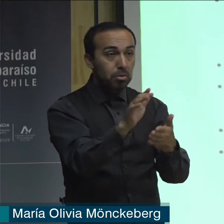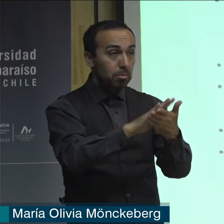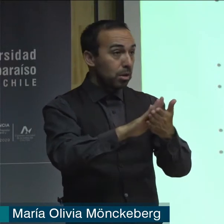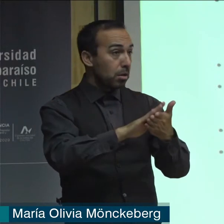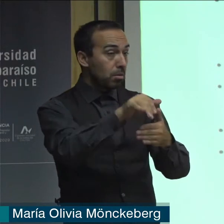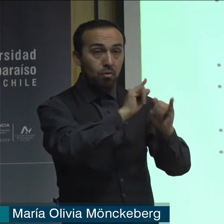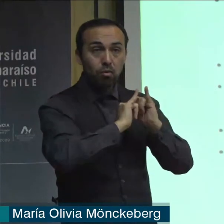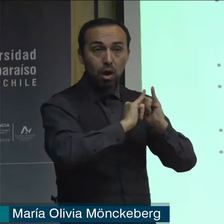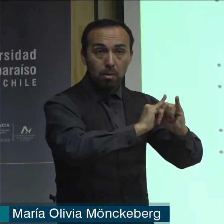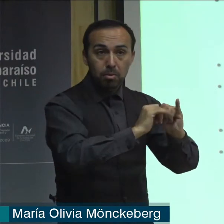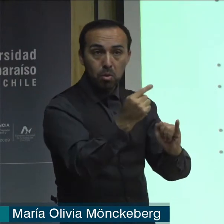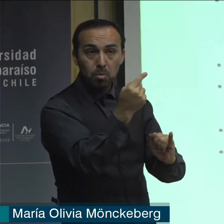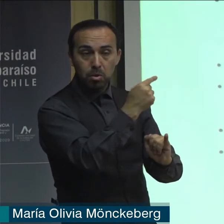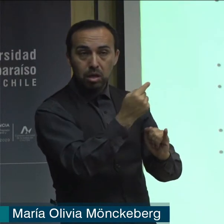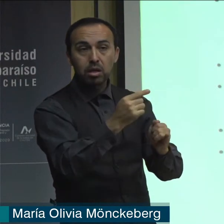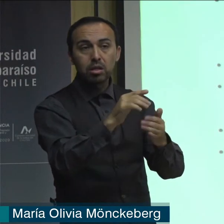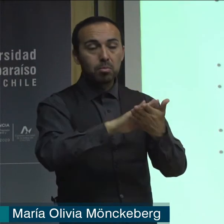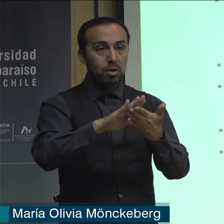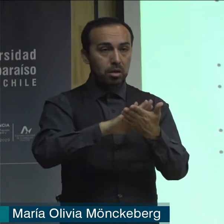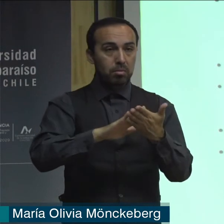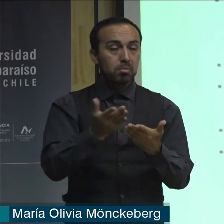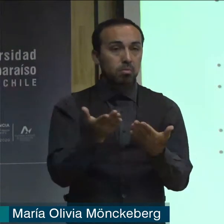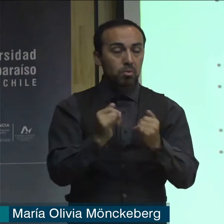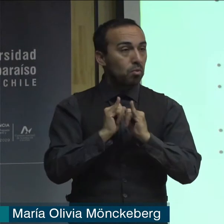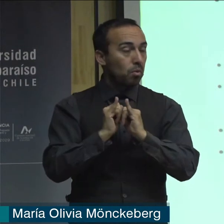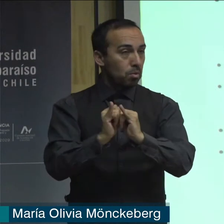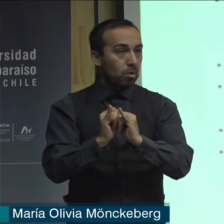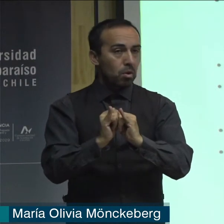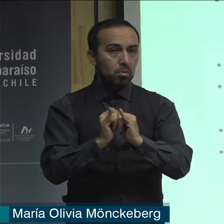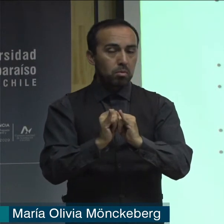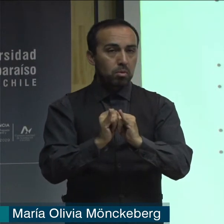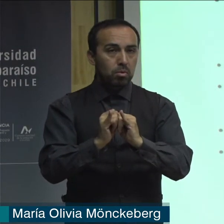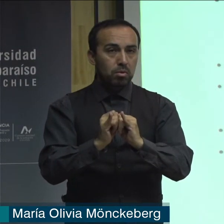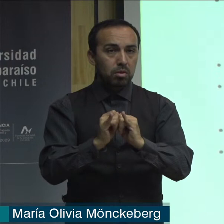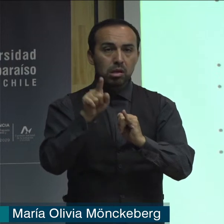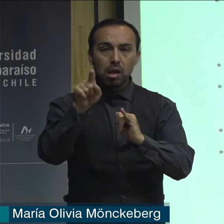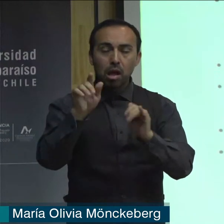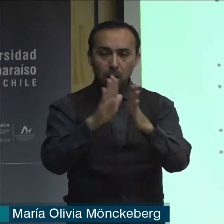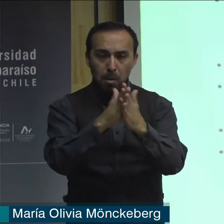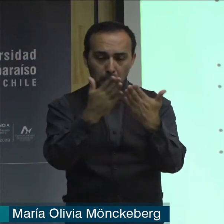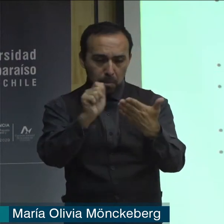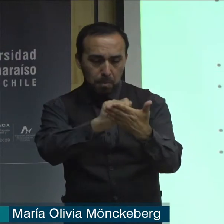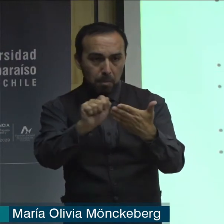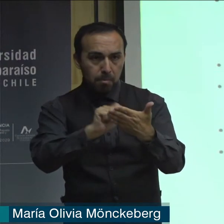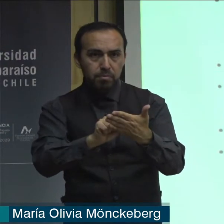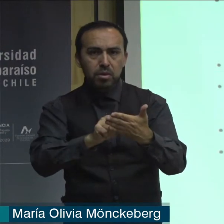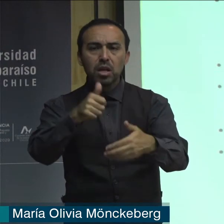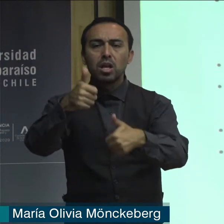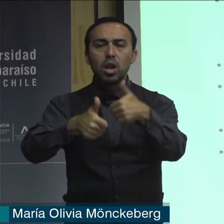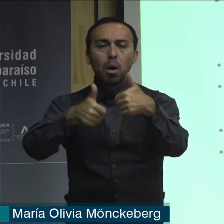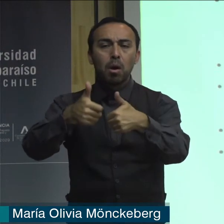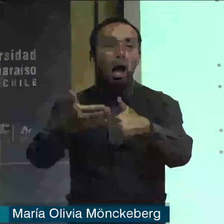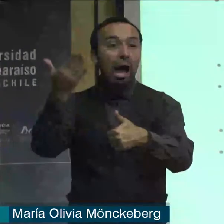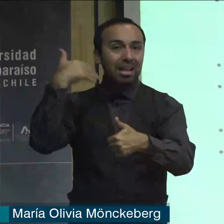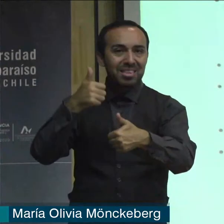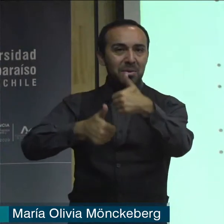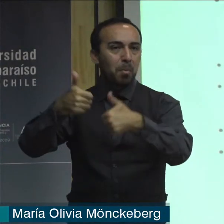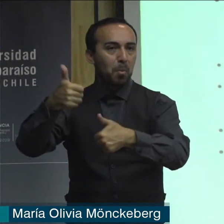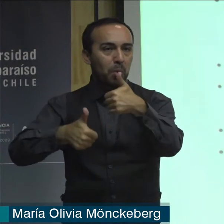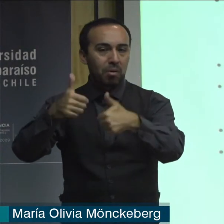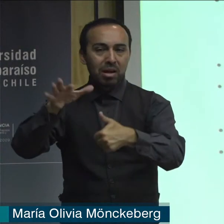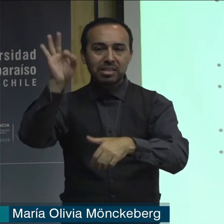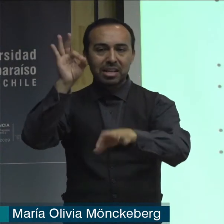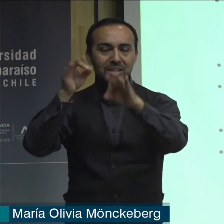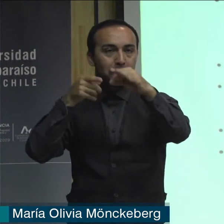este y datos en un capítulo que se orienta A las pruebas de admisión para la universidad las pruebas de